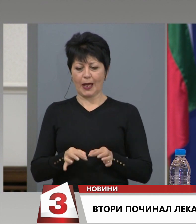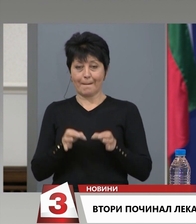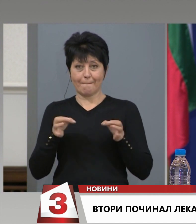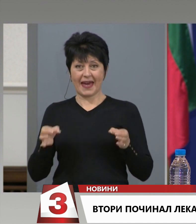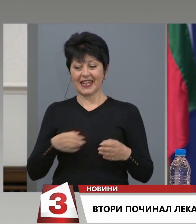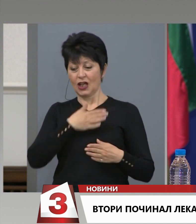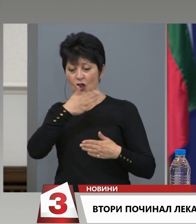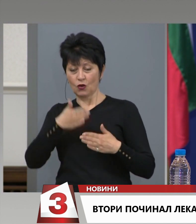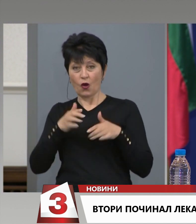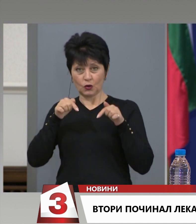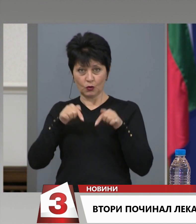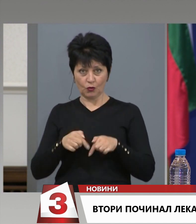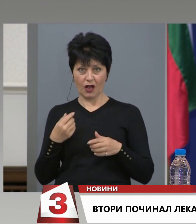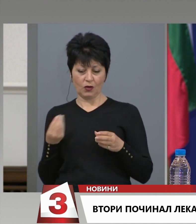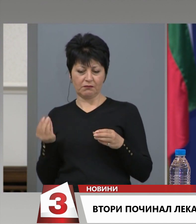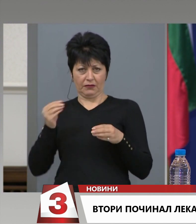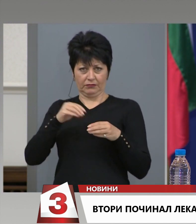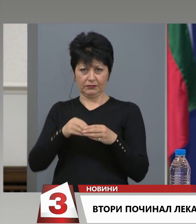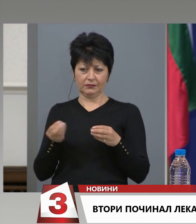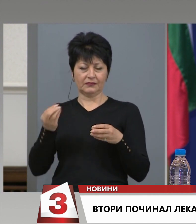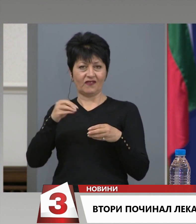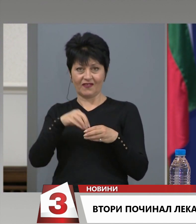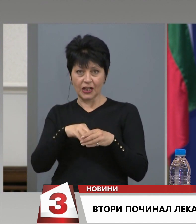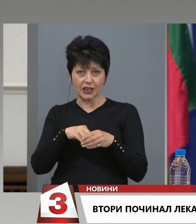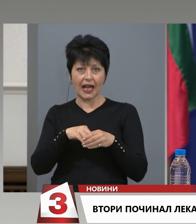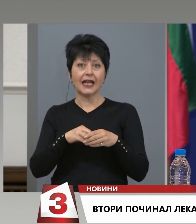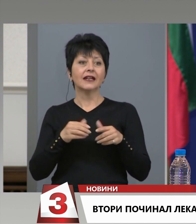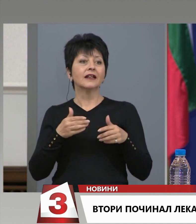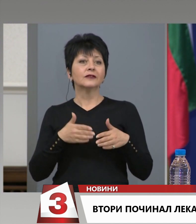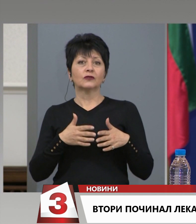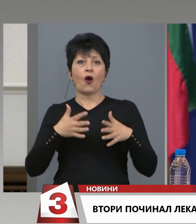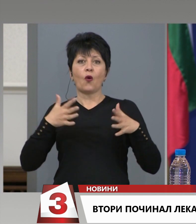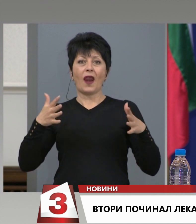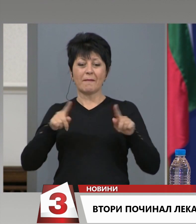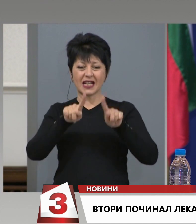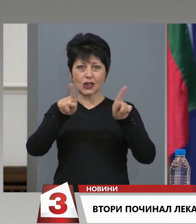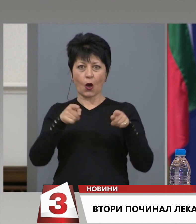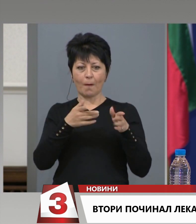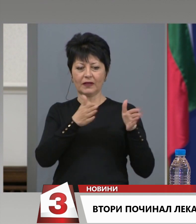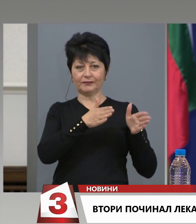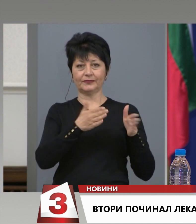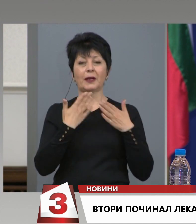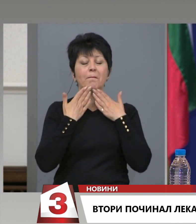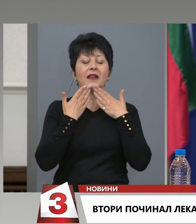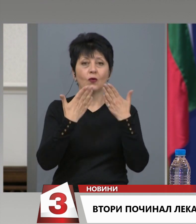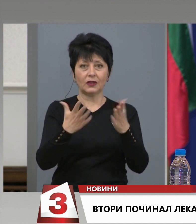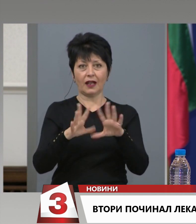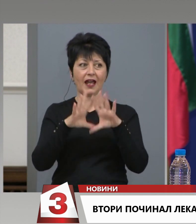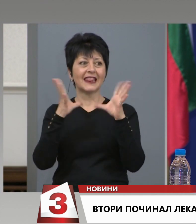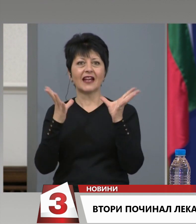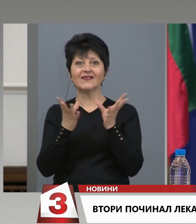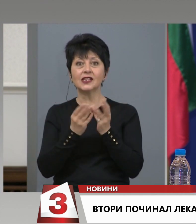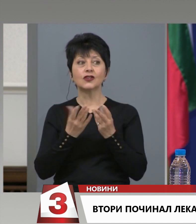тук, които сме въвеждали, и тук много голяма скоба отварям, благодаря на всички, които